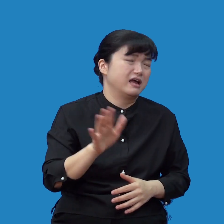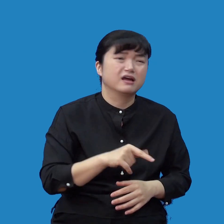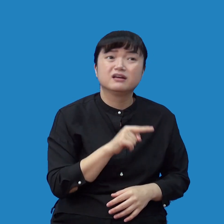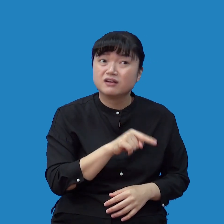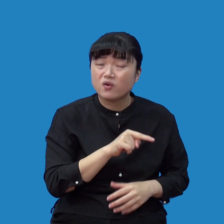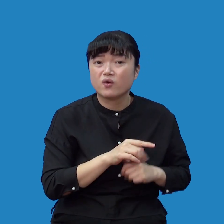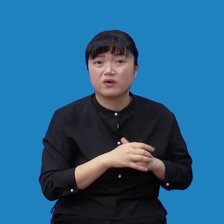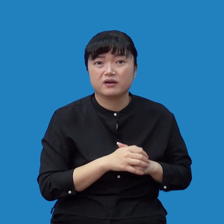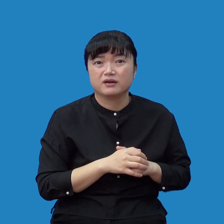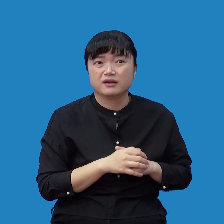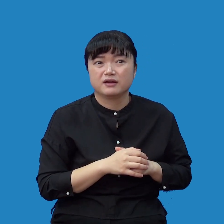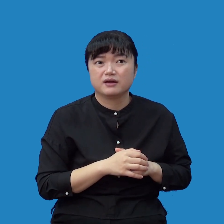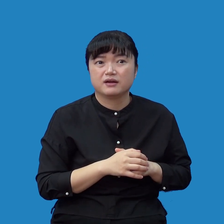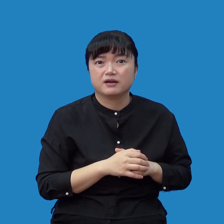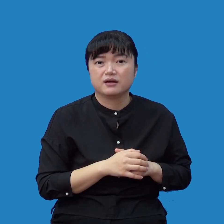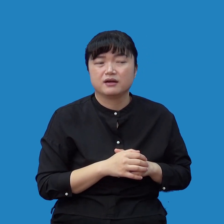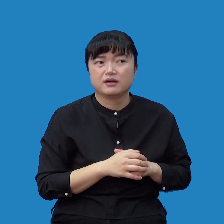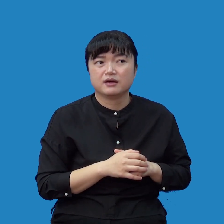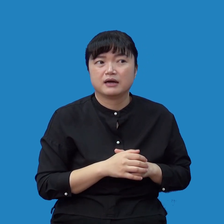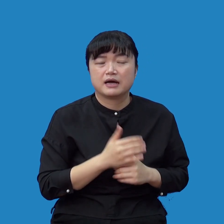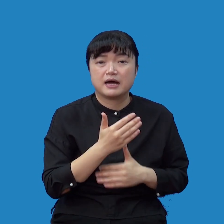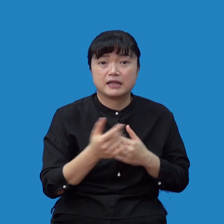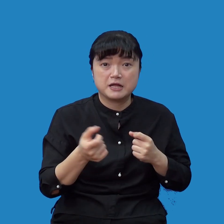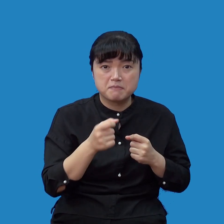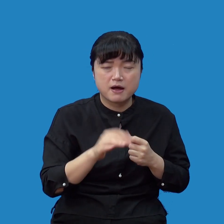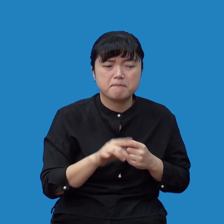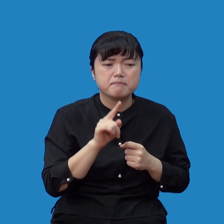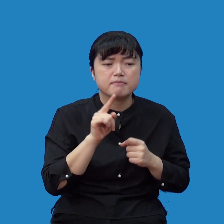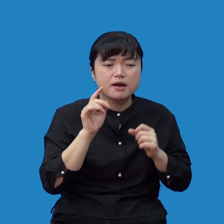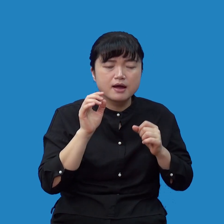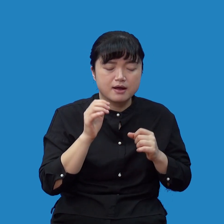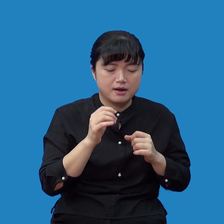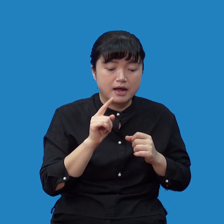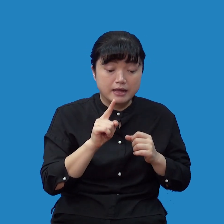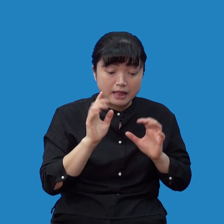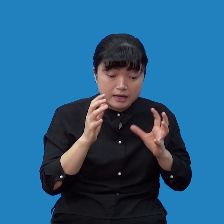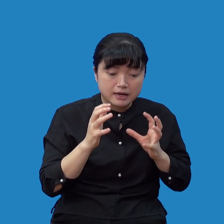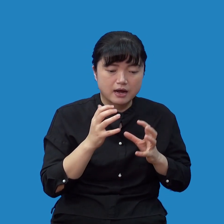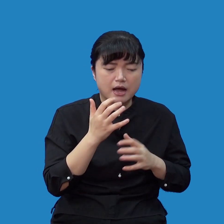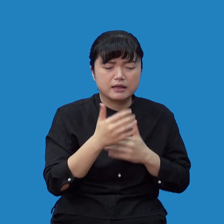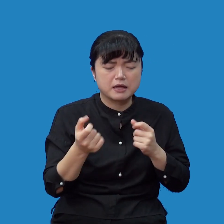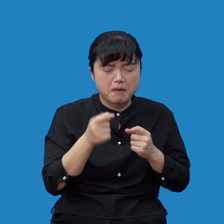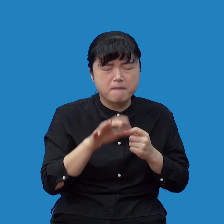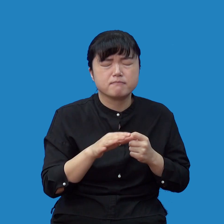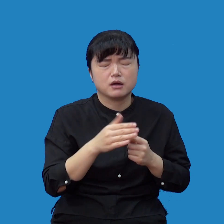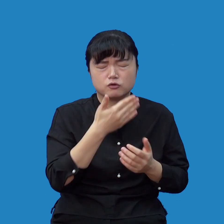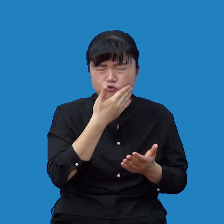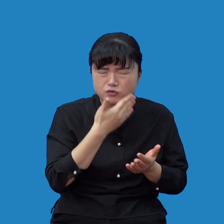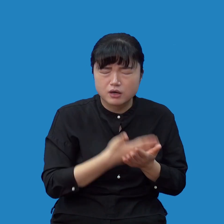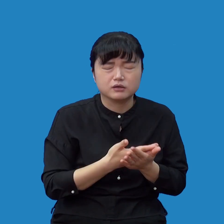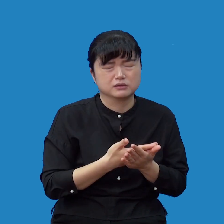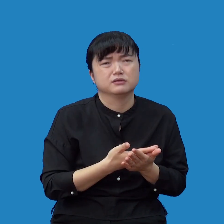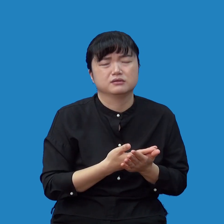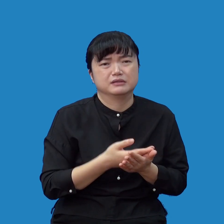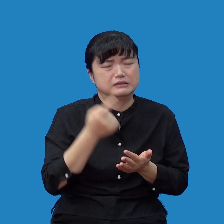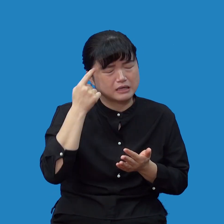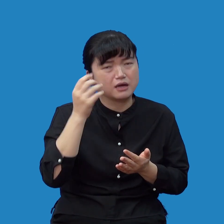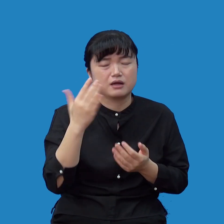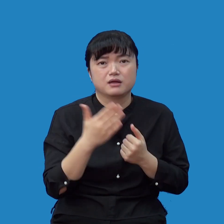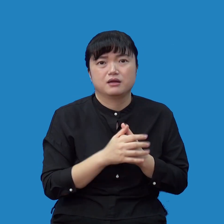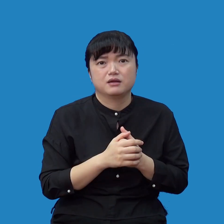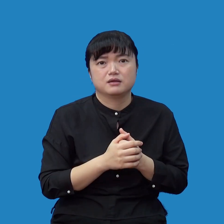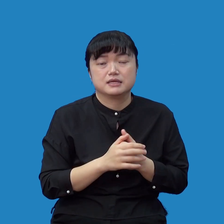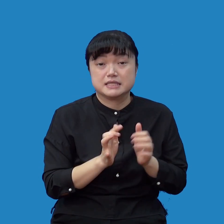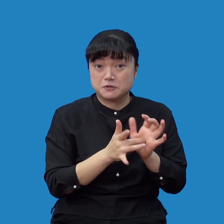이것은 한 아이가 하나님 앞에 얼마나 귀한지를 모르는 생각입니다. 그것은 불신입니다. 우리